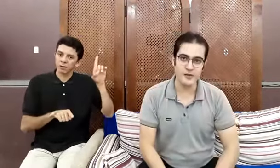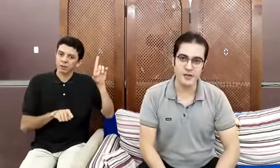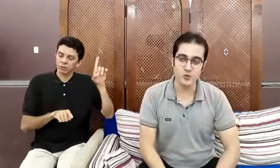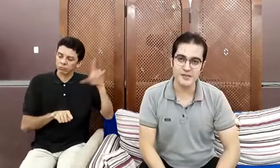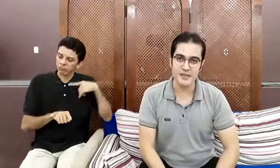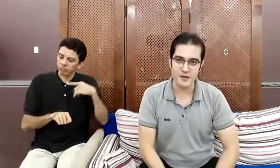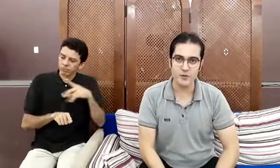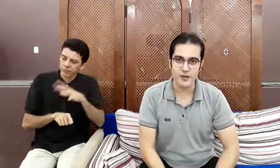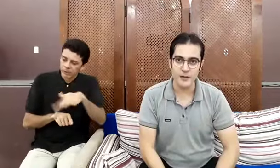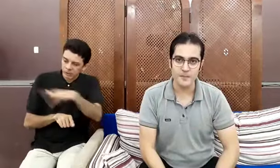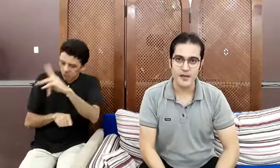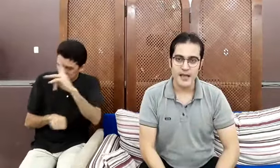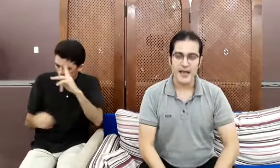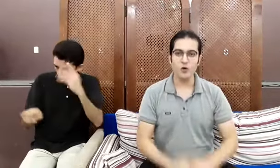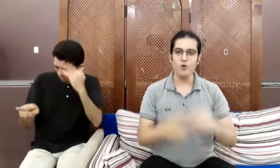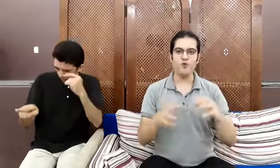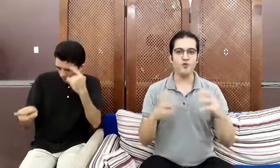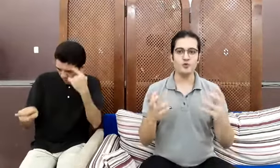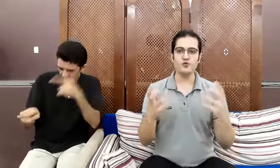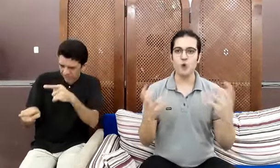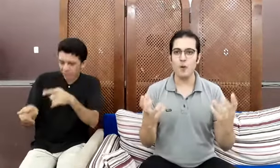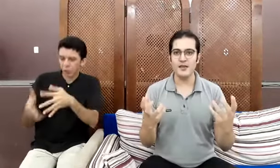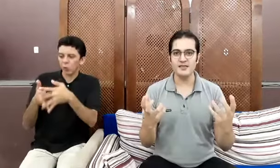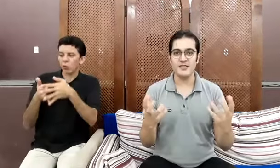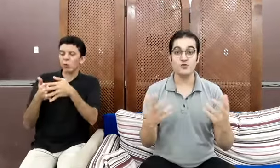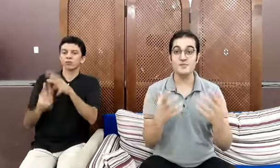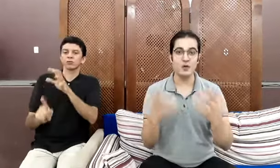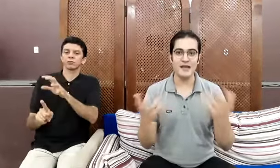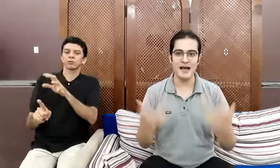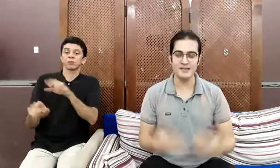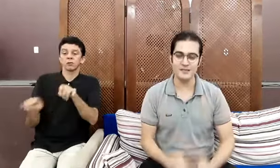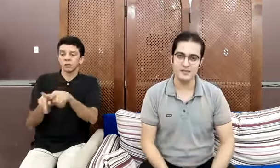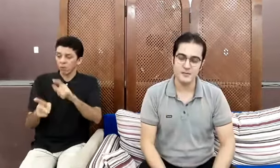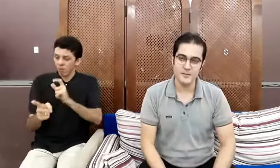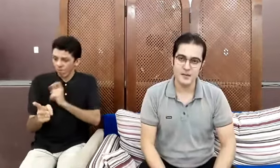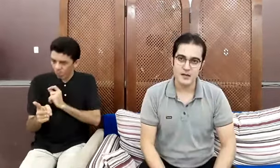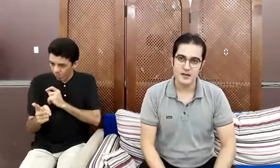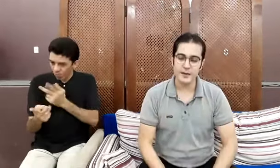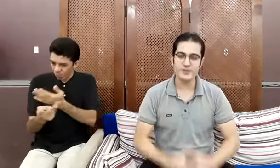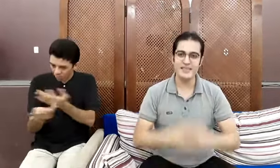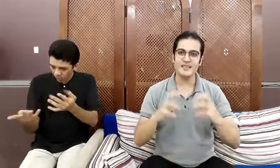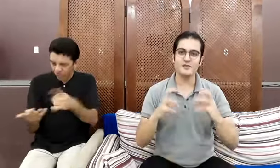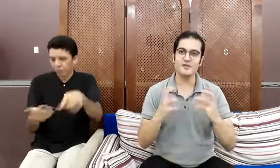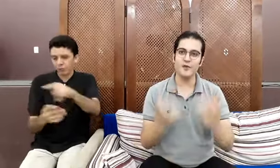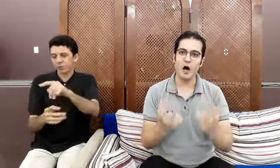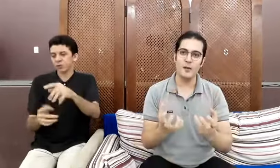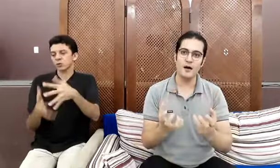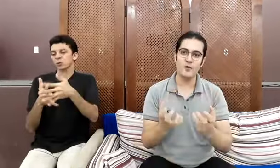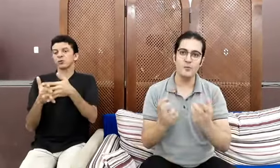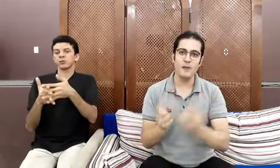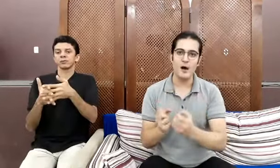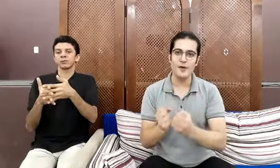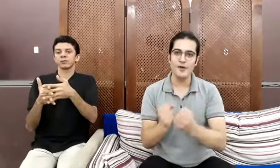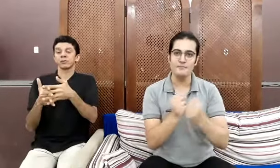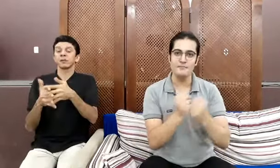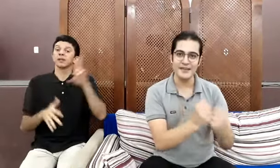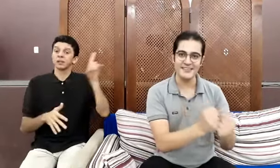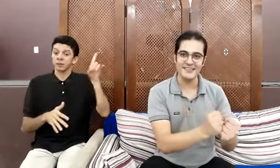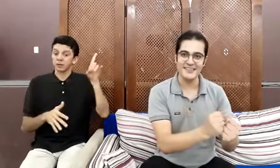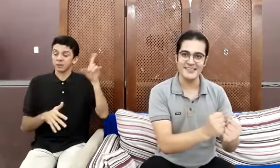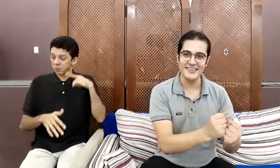sábios em sua sabedoria. Ele confunde os homens nas suas maldades. Deus, ele transforma o mal